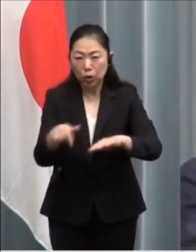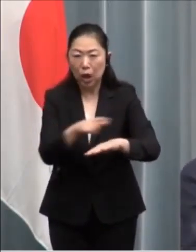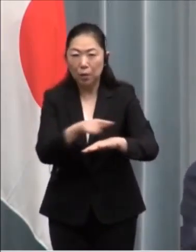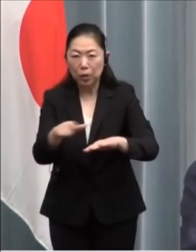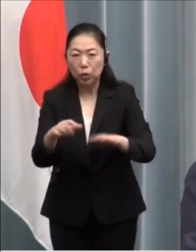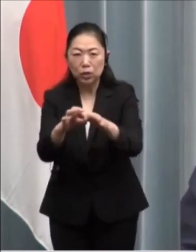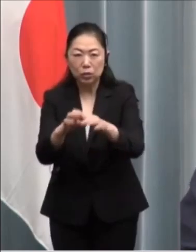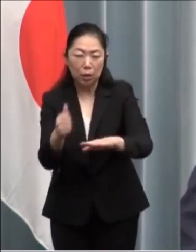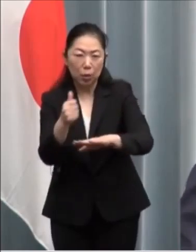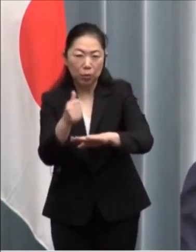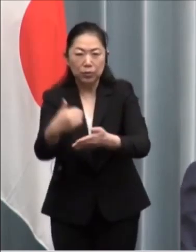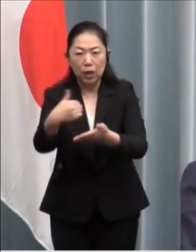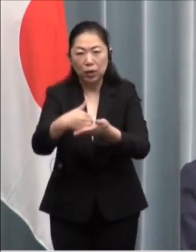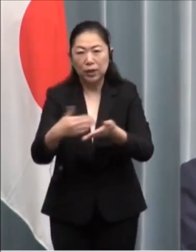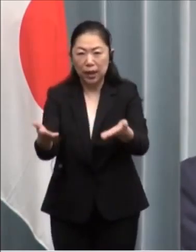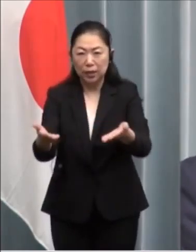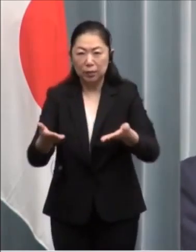れご発言がありました。